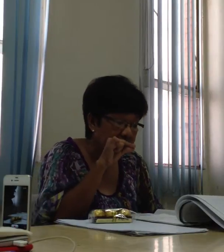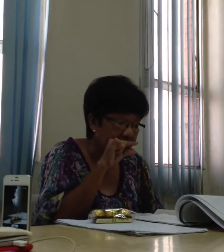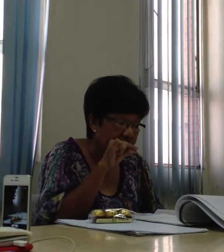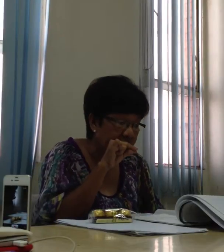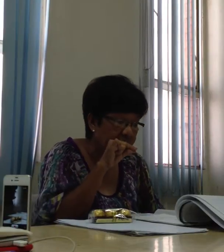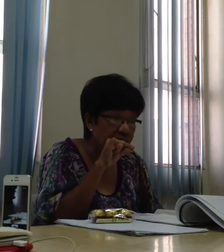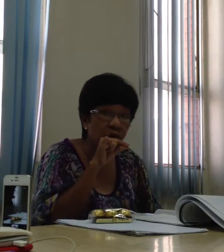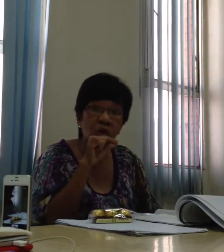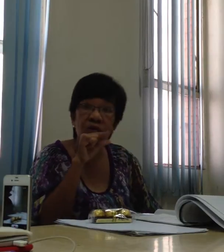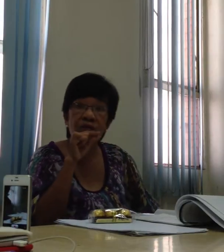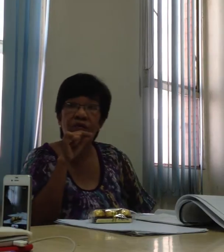Okay. Mosquito.